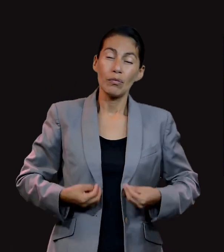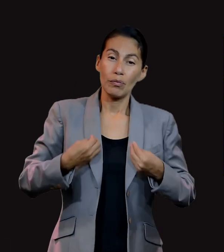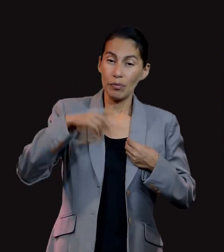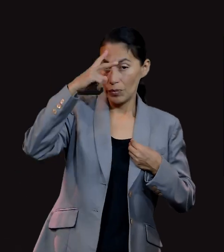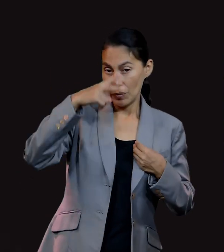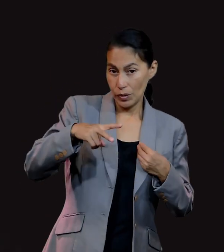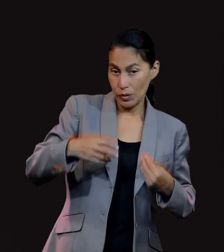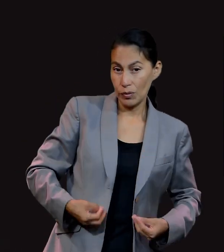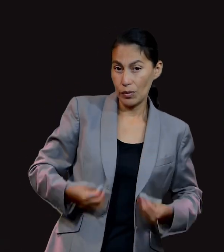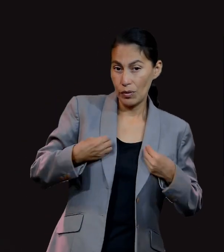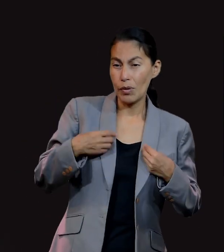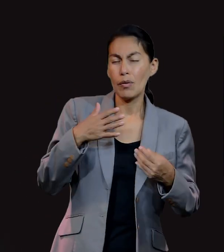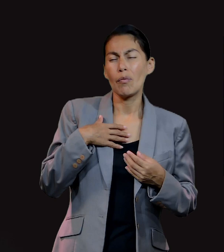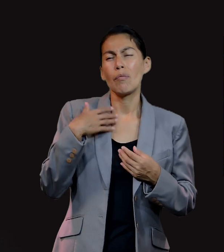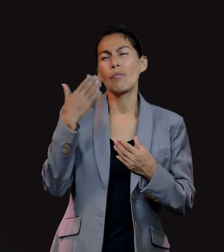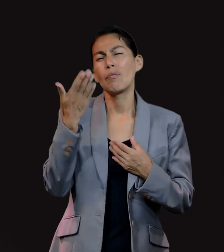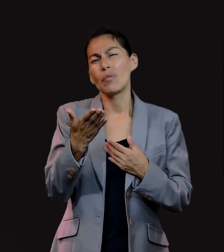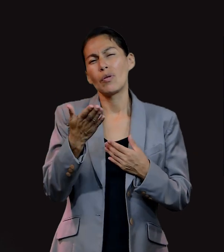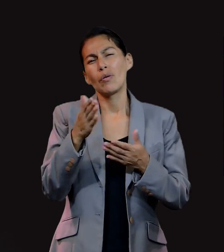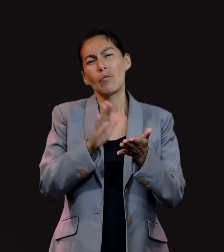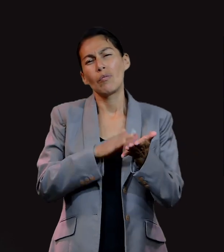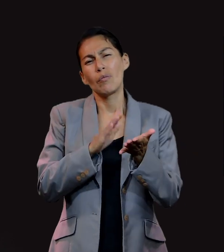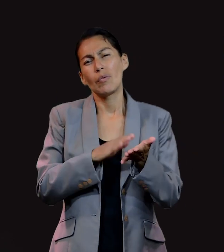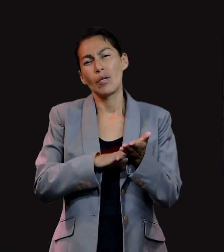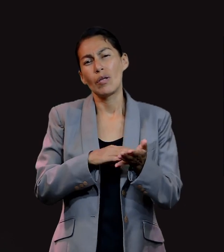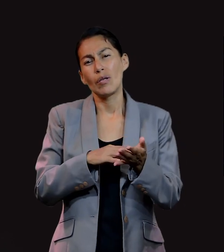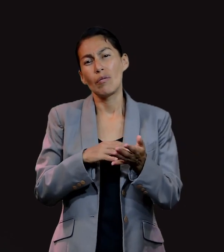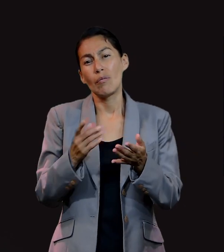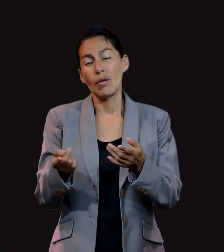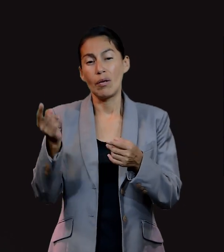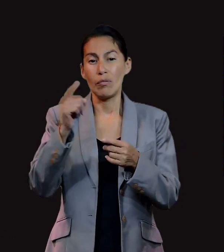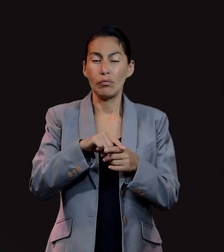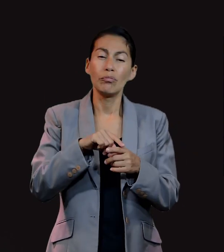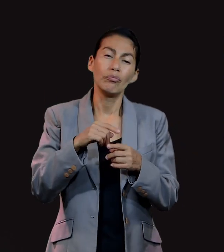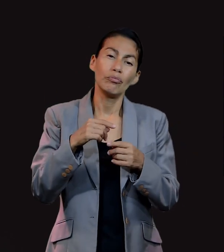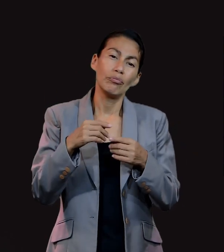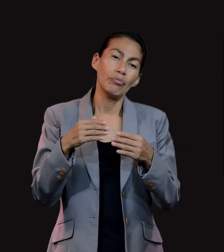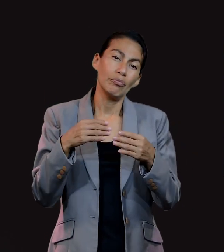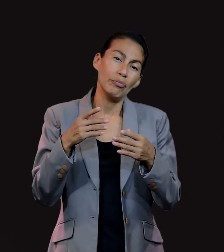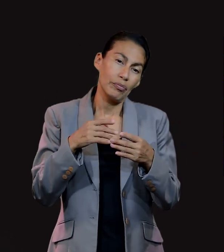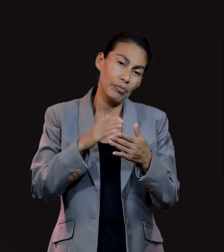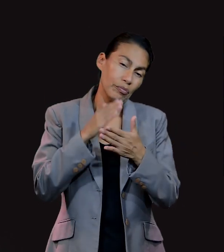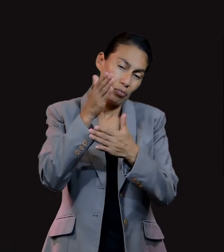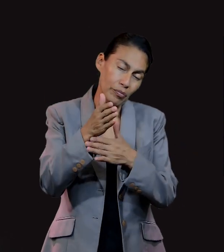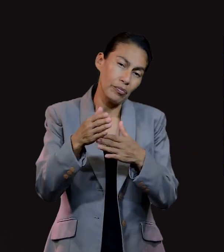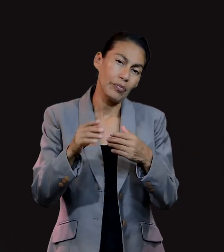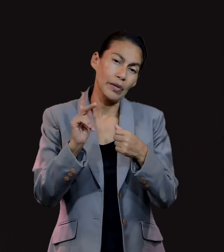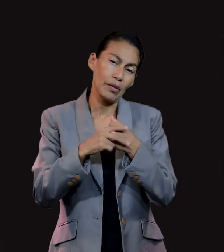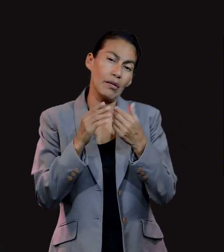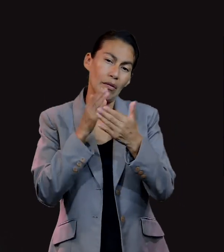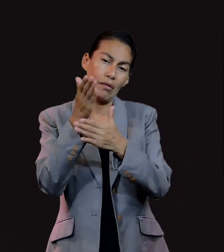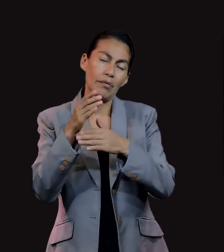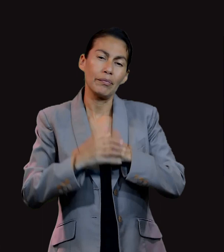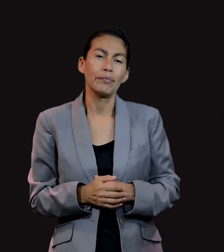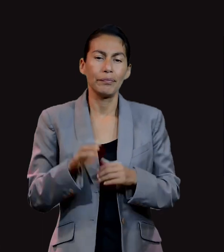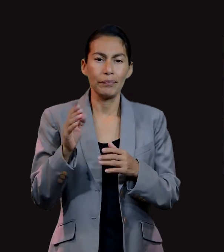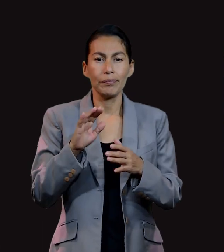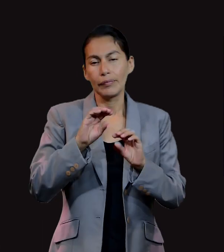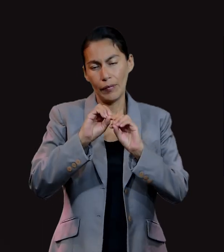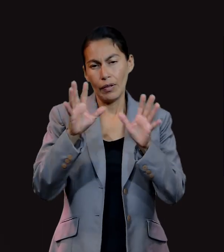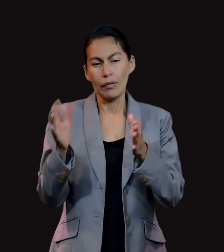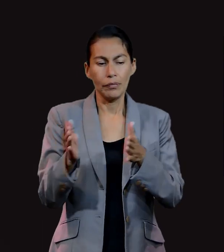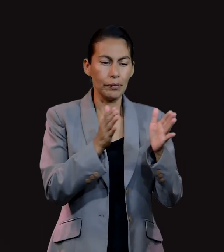Y pido por documentos de inmigración Que Dios los bendiga Y un gran abrazo Gracias igualmente para ti María